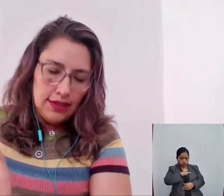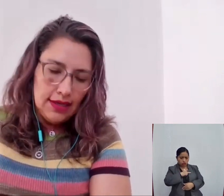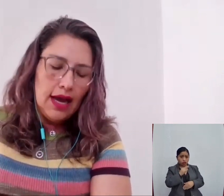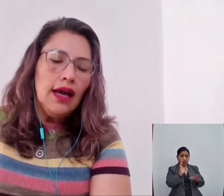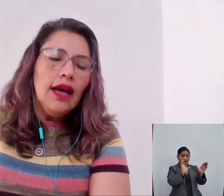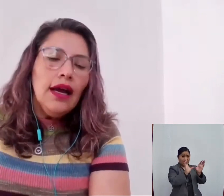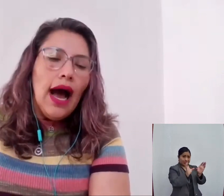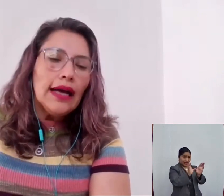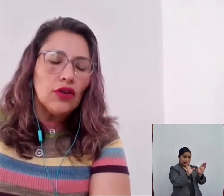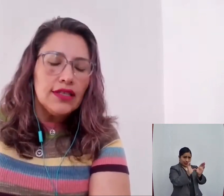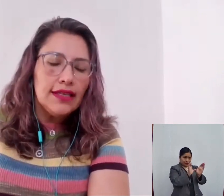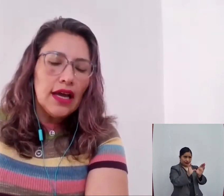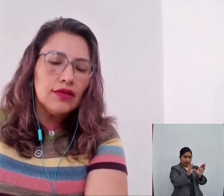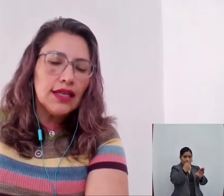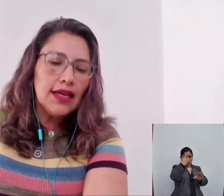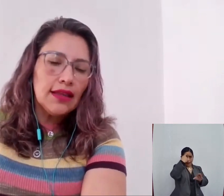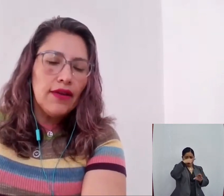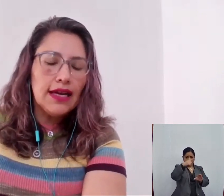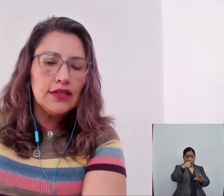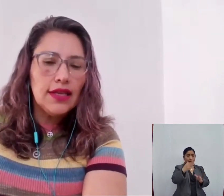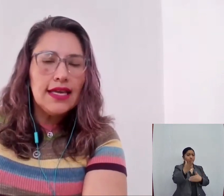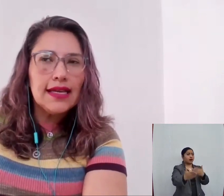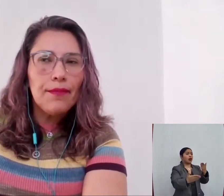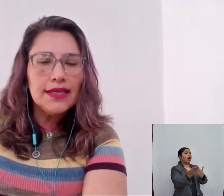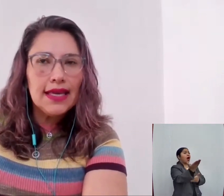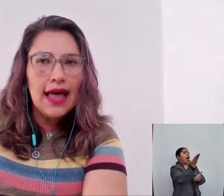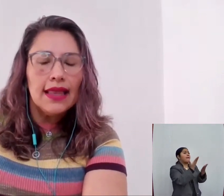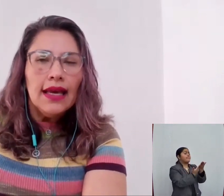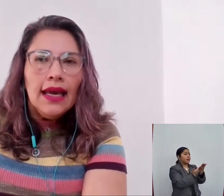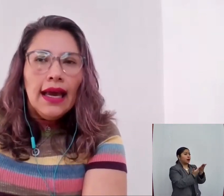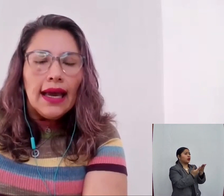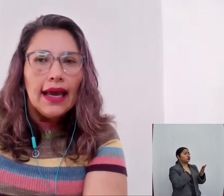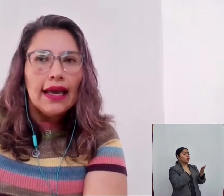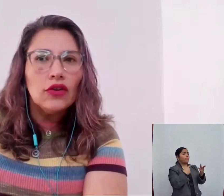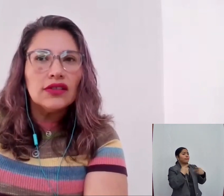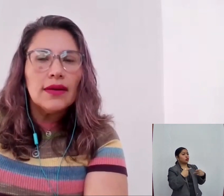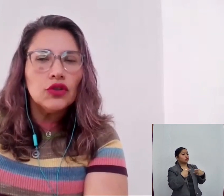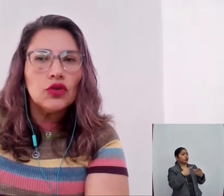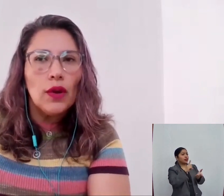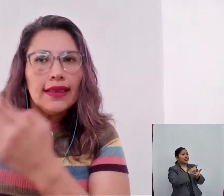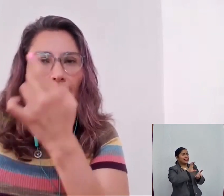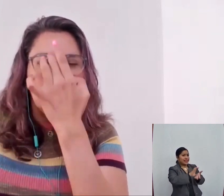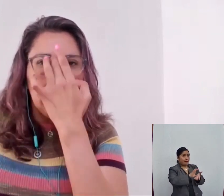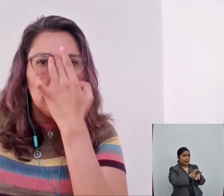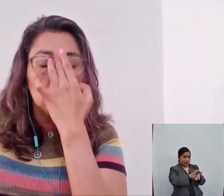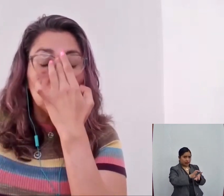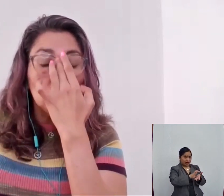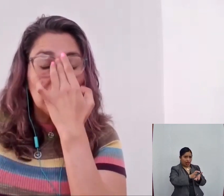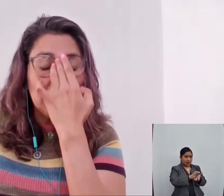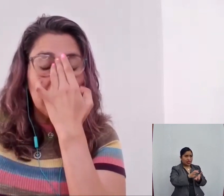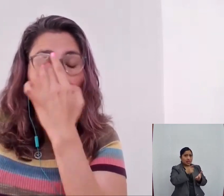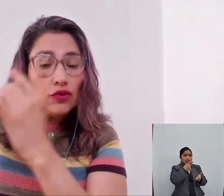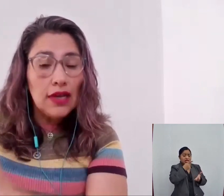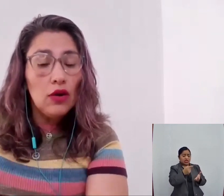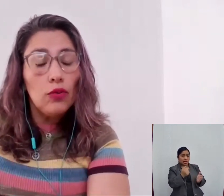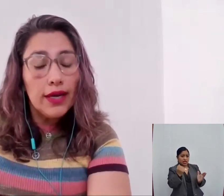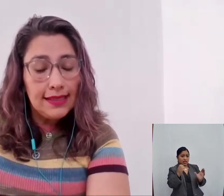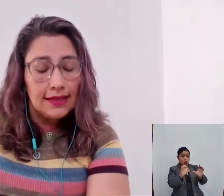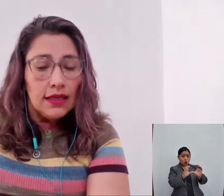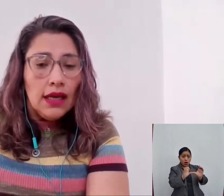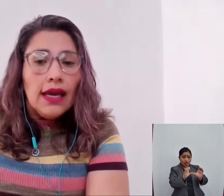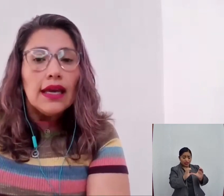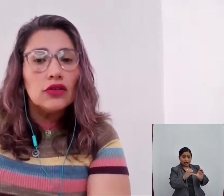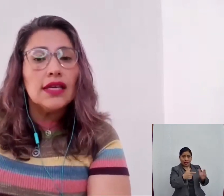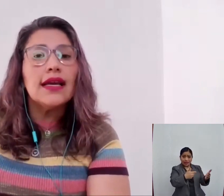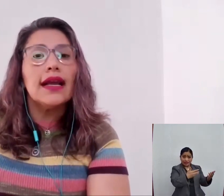certificación o a solicitar nuestra certificación de discapacidad, nos damos cuenta que nosotros nos acercamos al